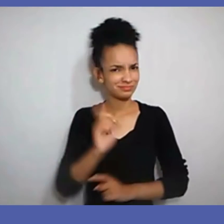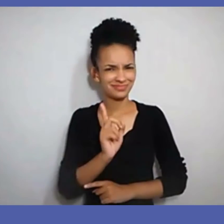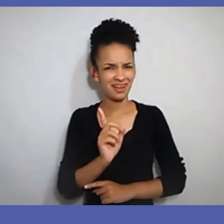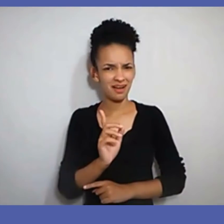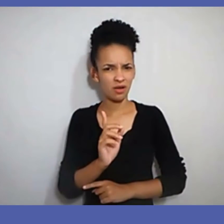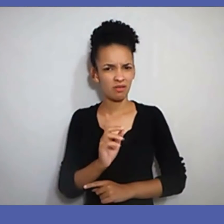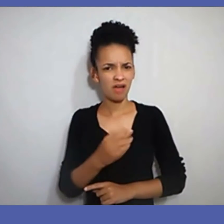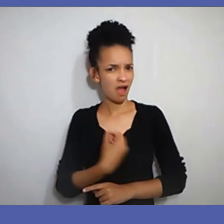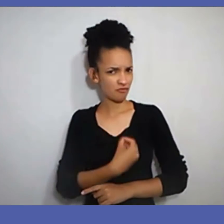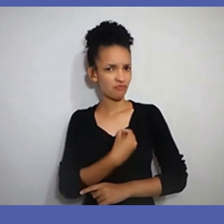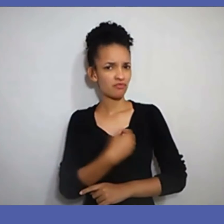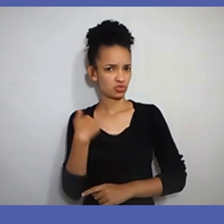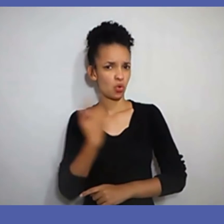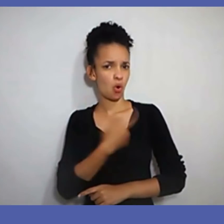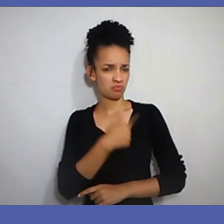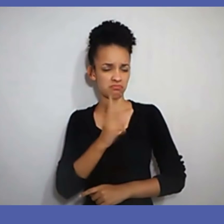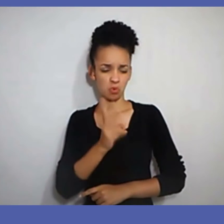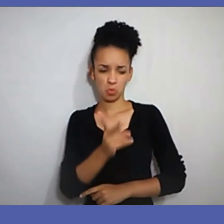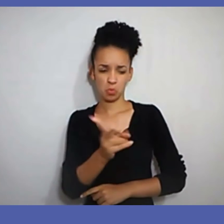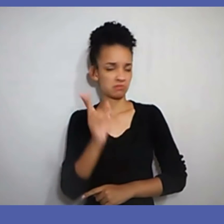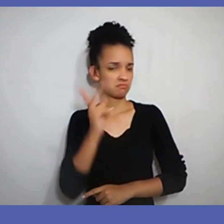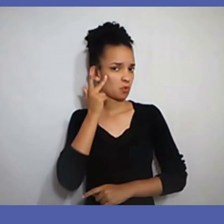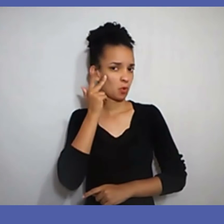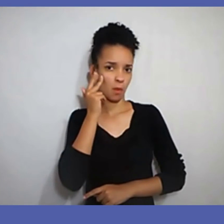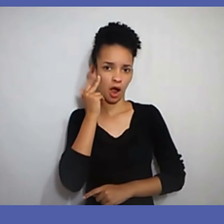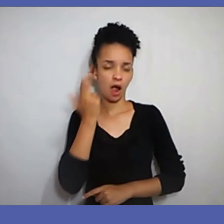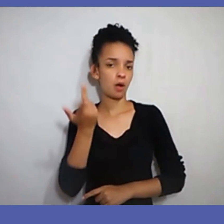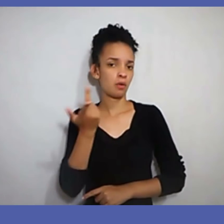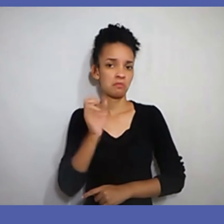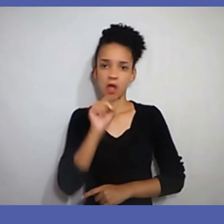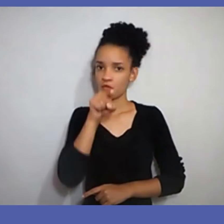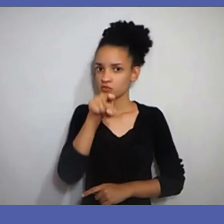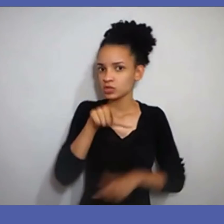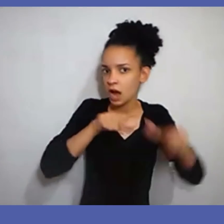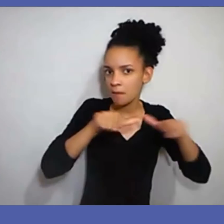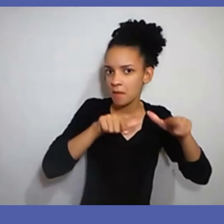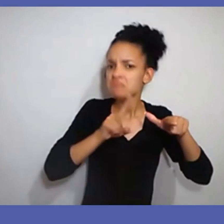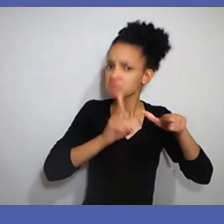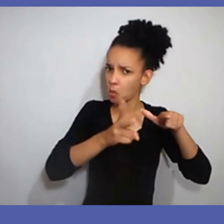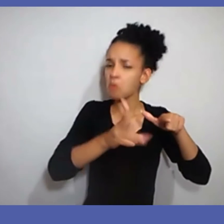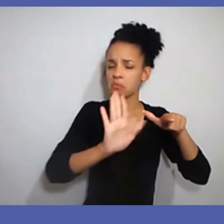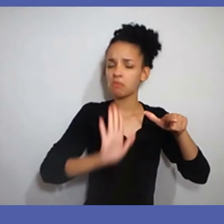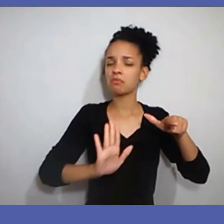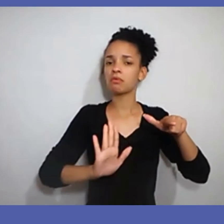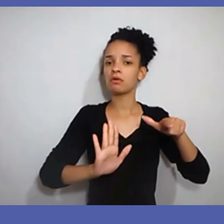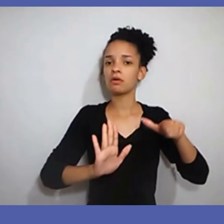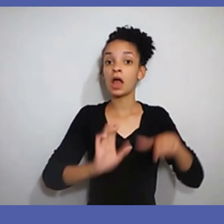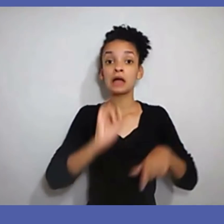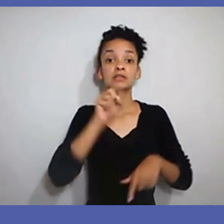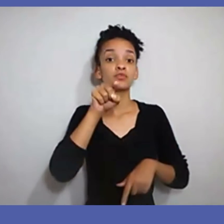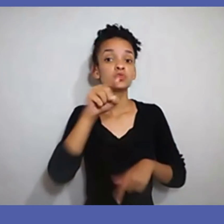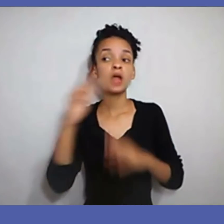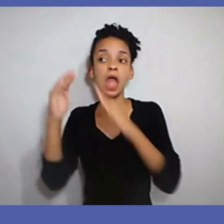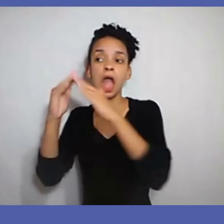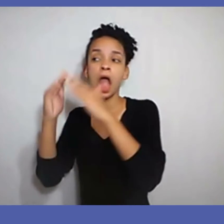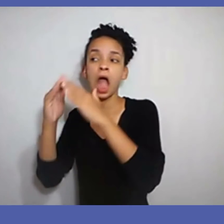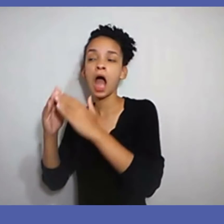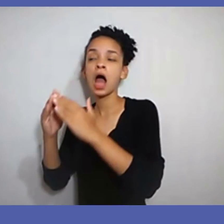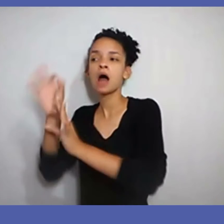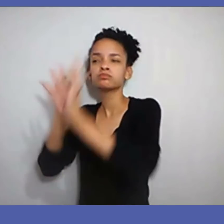normal. Se você está trabalhando, continua trabalhando. Se você é dona de casa, se cuida da família, cuida da